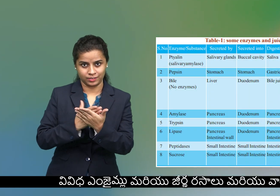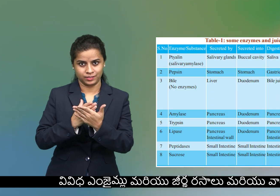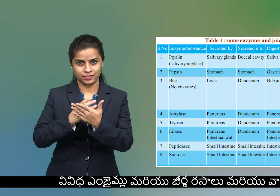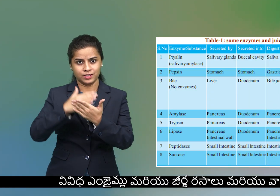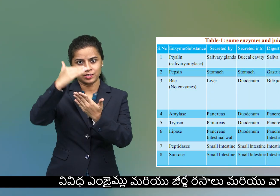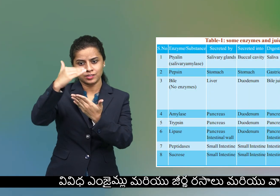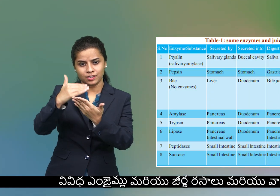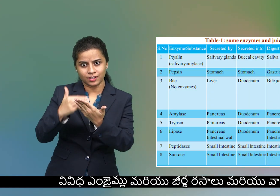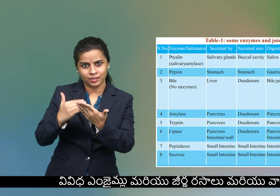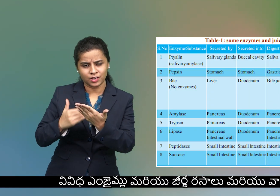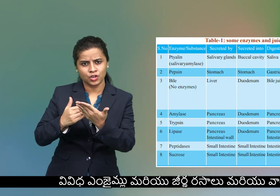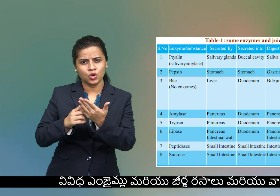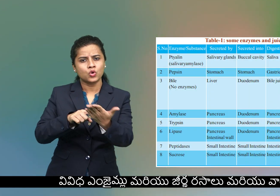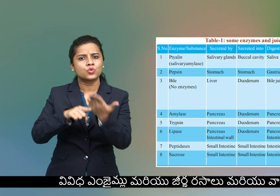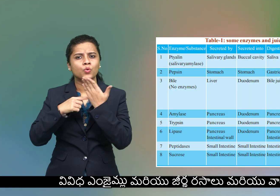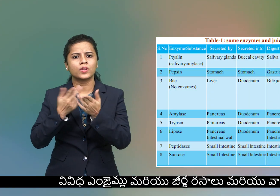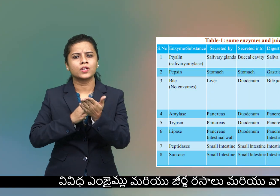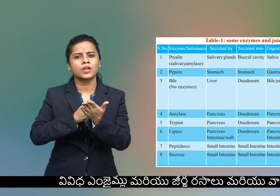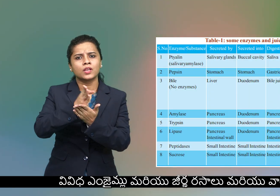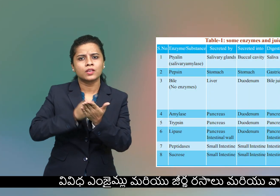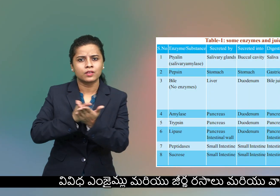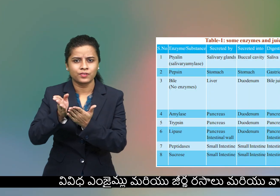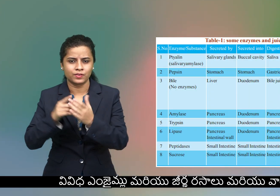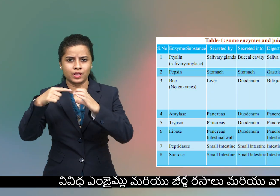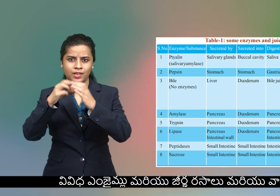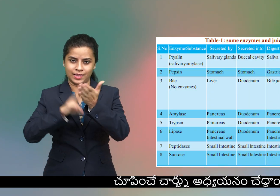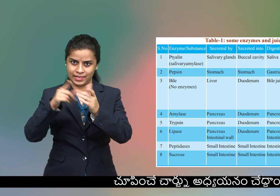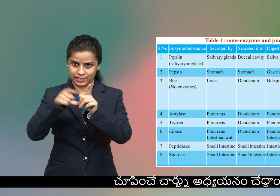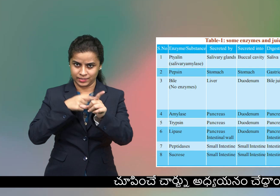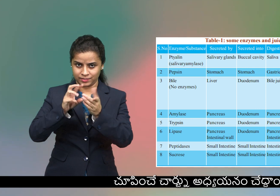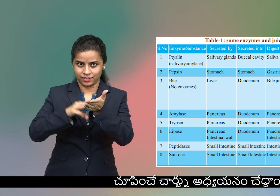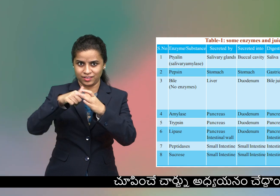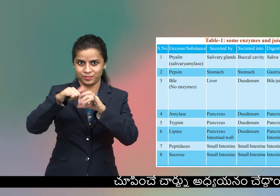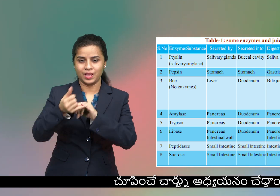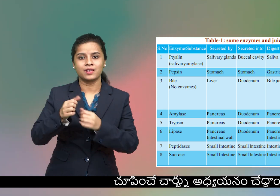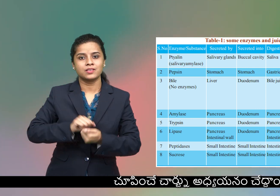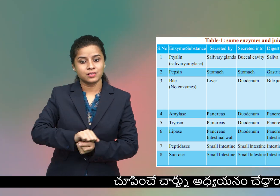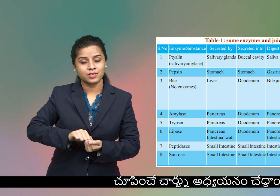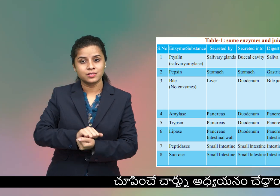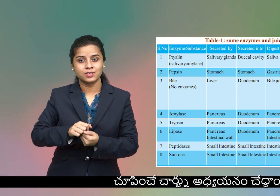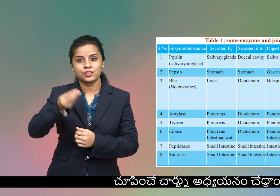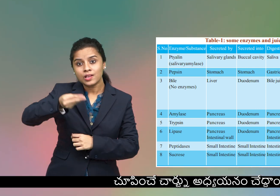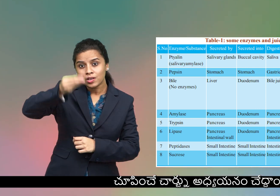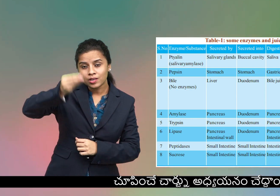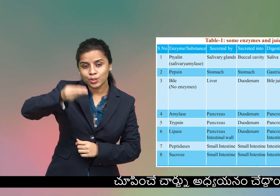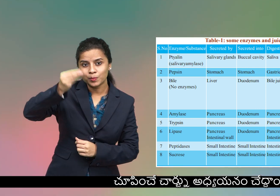మరియు జీర్ణ రసాలు మరియు వాటి విధులను చూపించే చార్టును అధ్యయనం చేద్దాం.